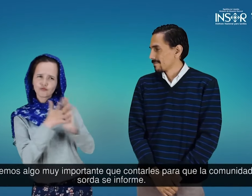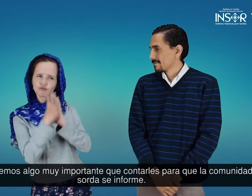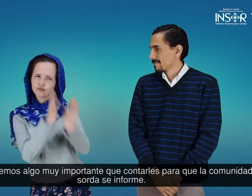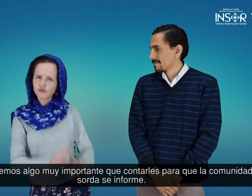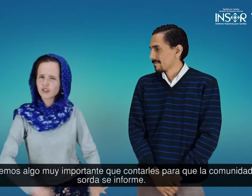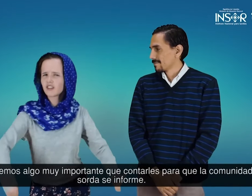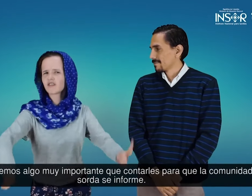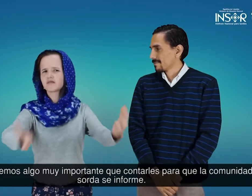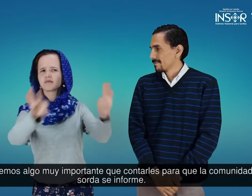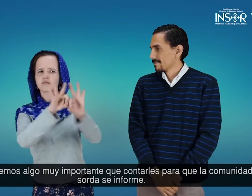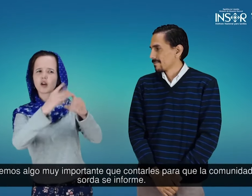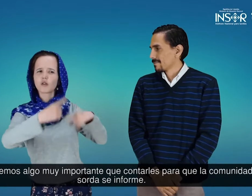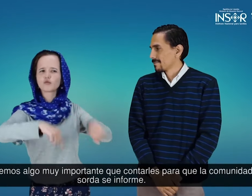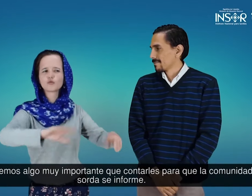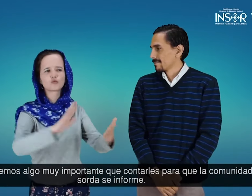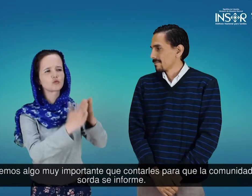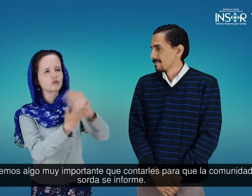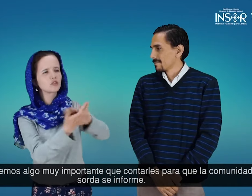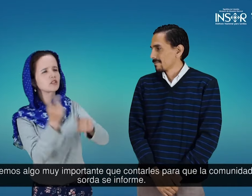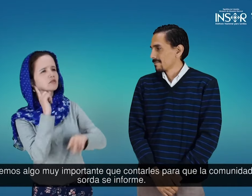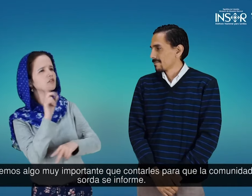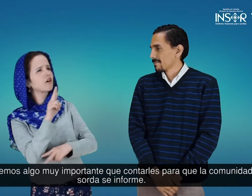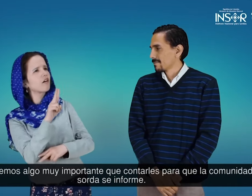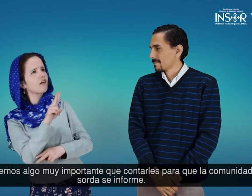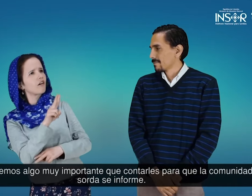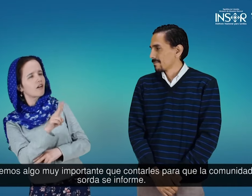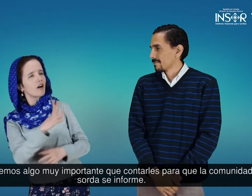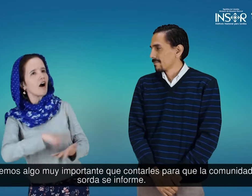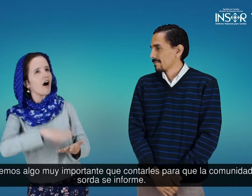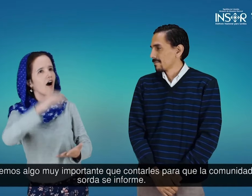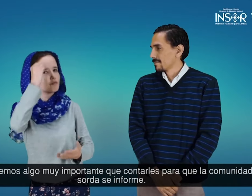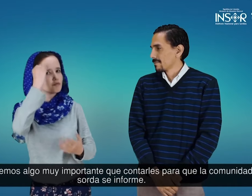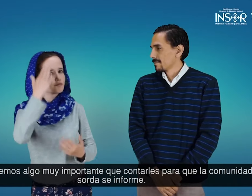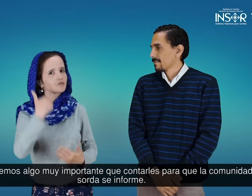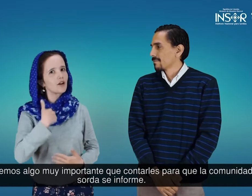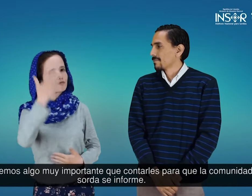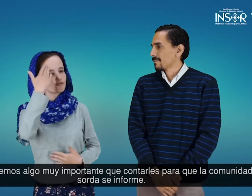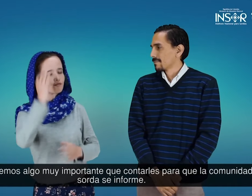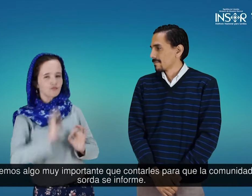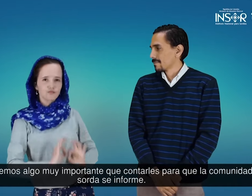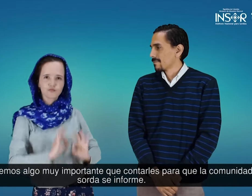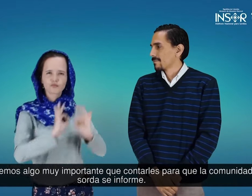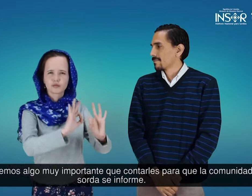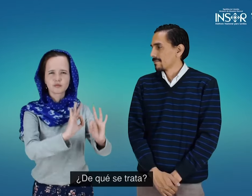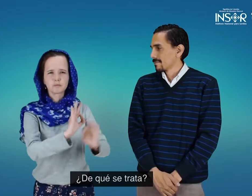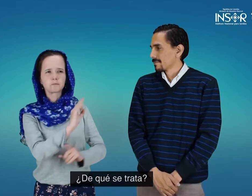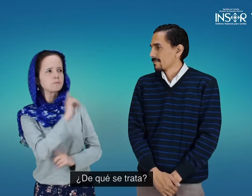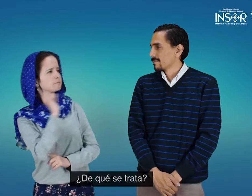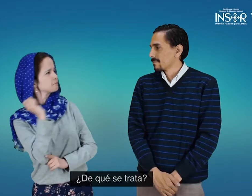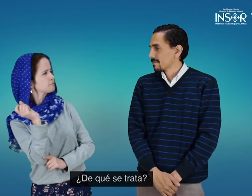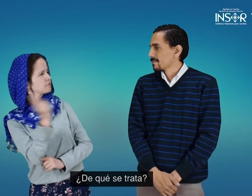Hoy tenemos algo muy importante que contarles para que la comunidad sorda se informe. ¿De qué se trata?